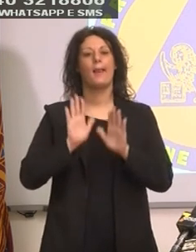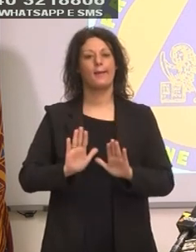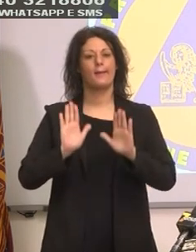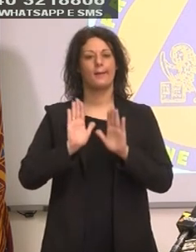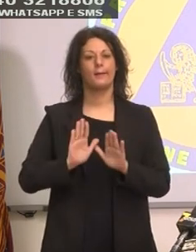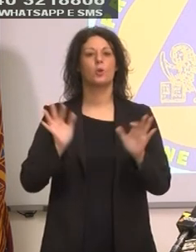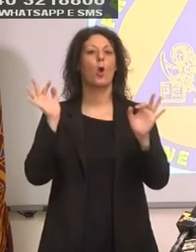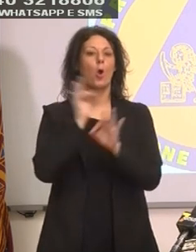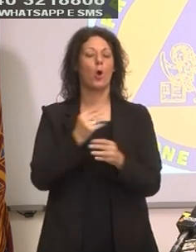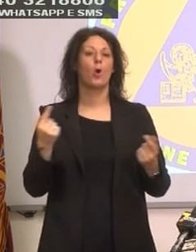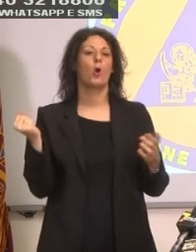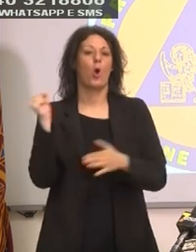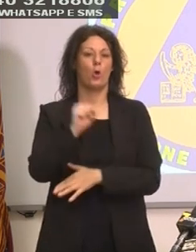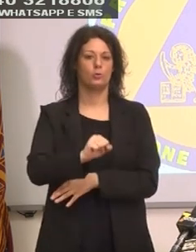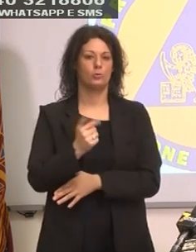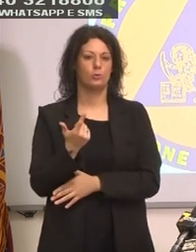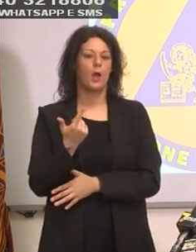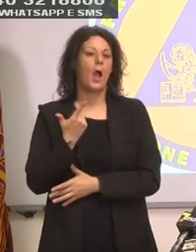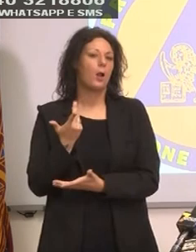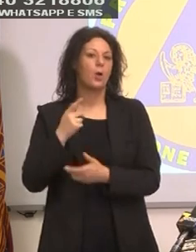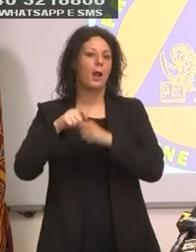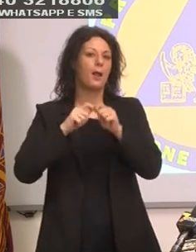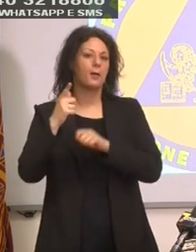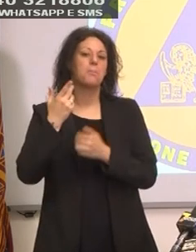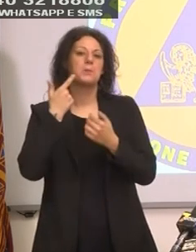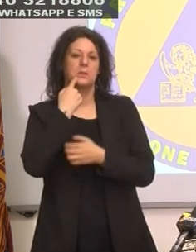posizioni contrarie, e non si capisce perché dobbiamo allearci con loro.